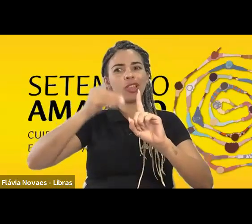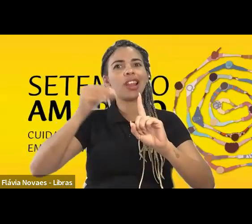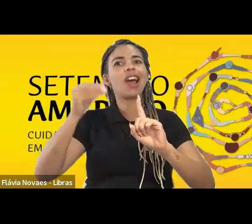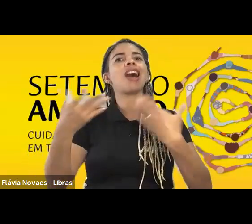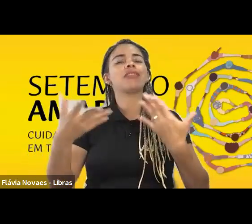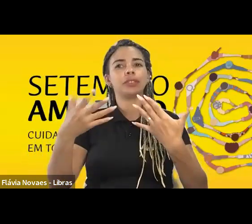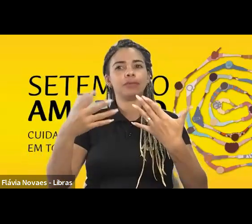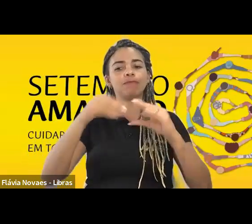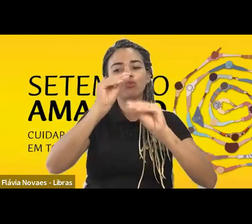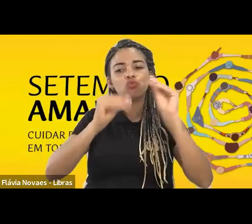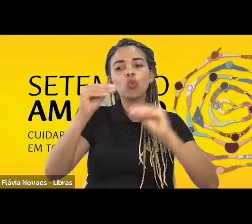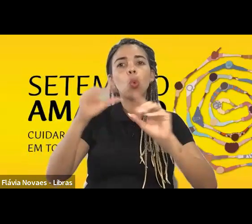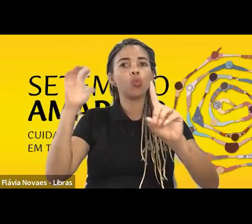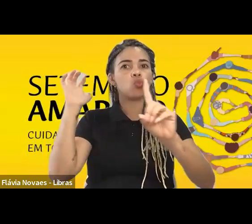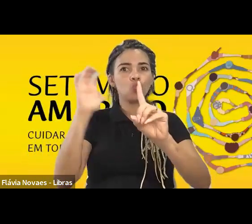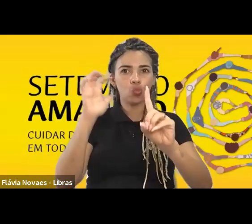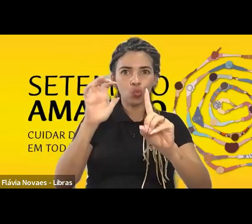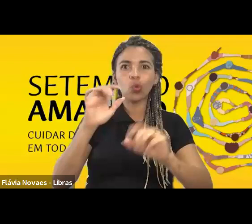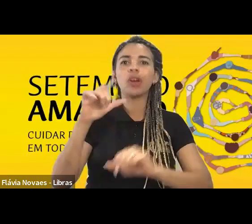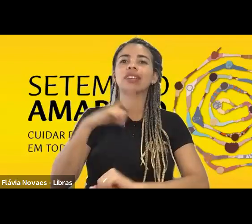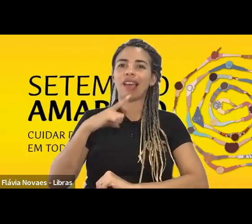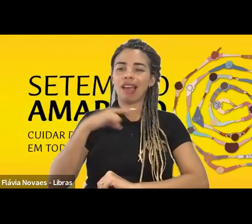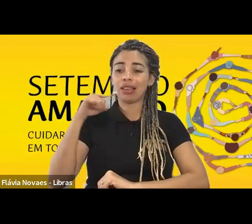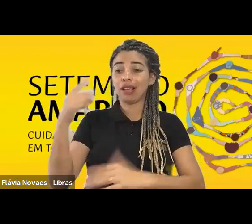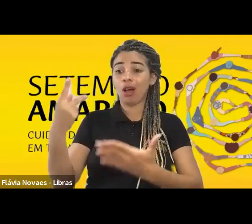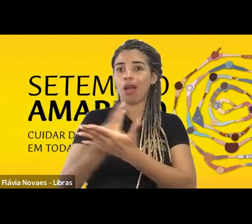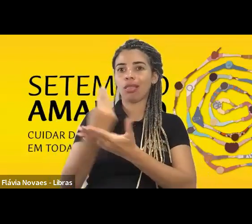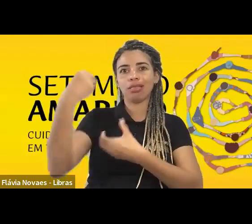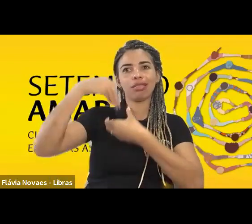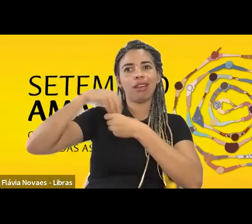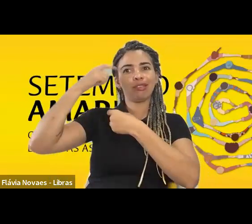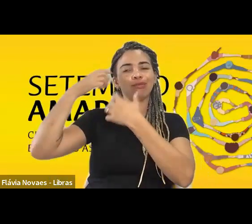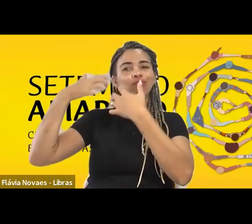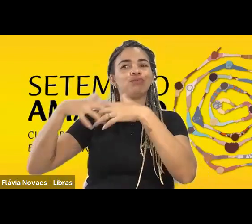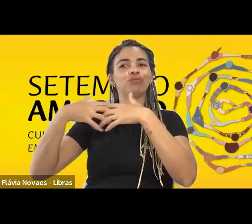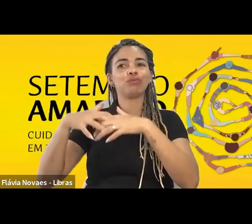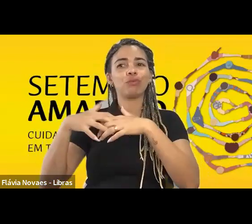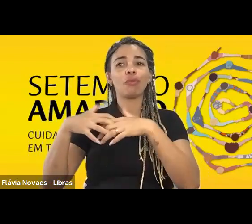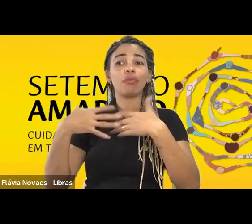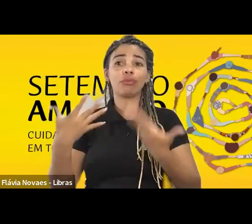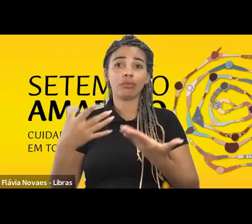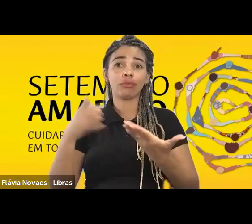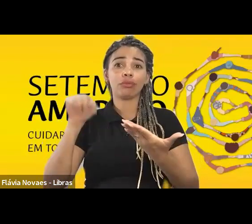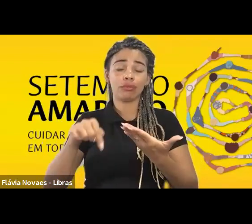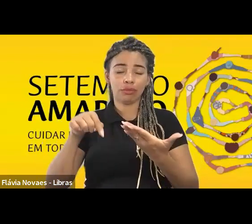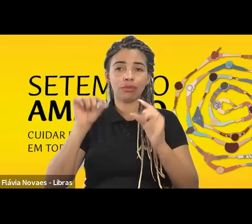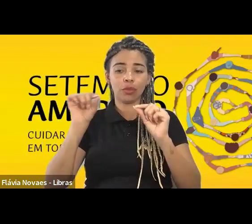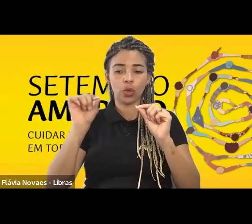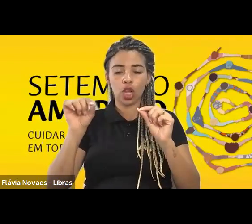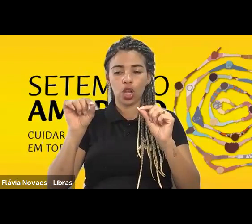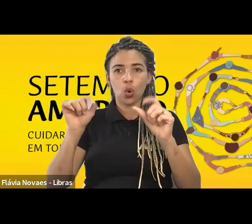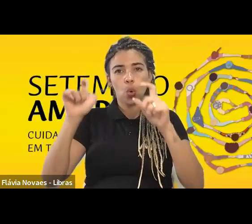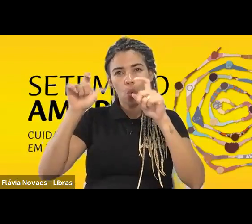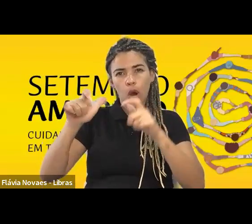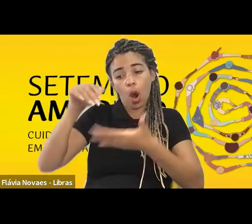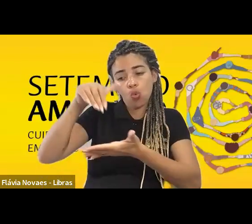ele é um processo que acontece de uma maneira que a última região